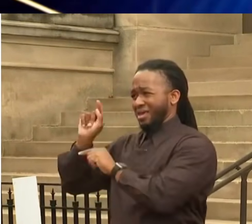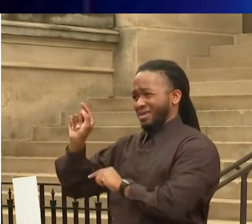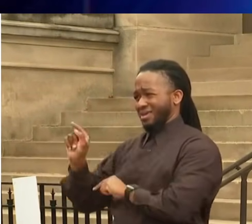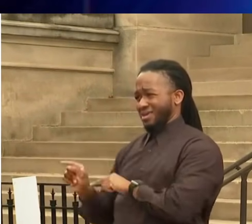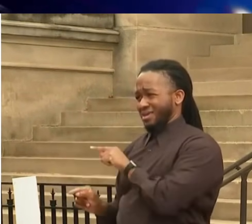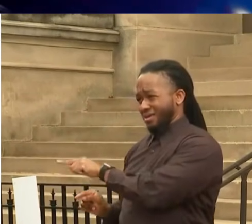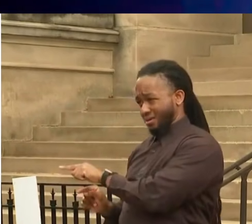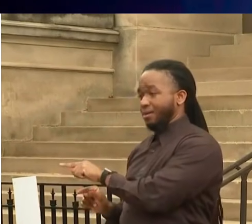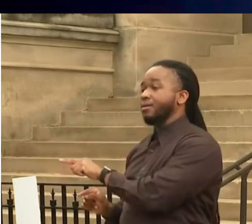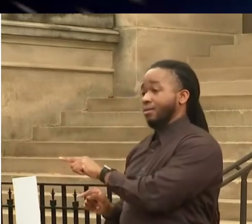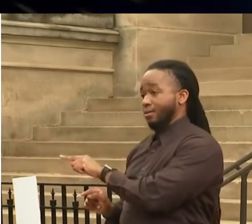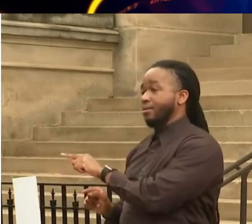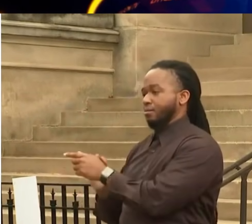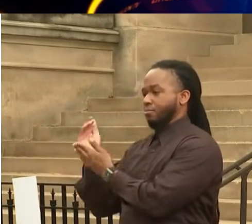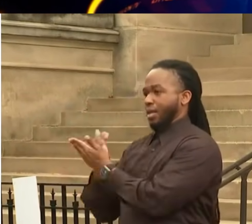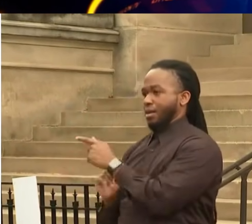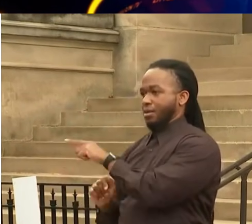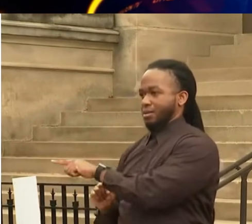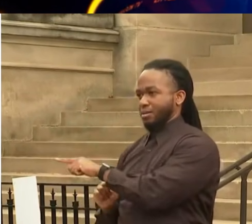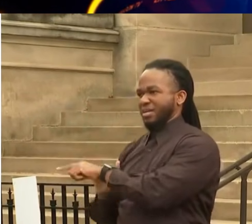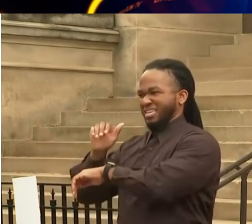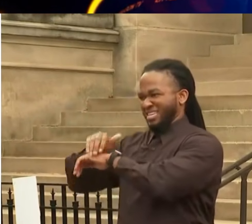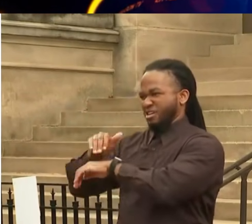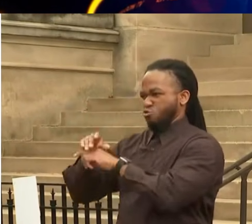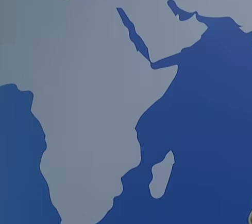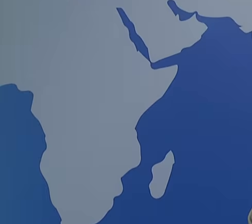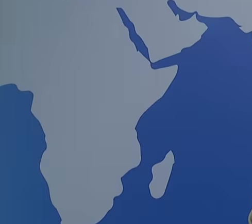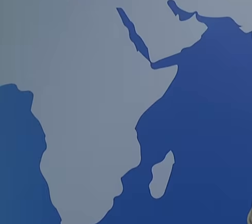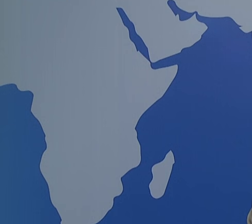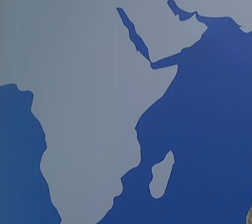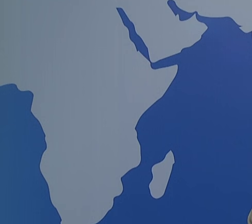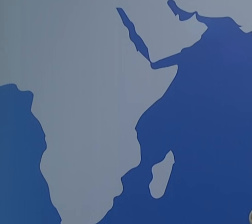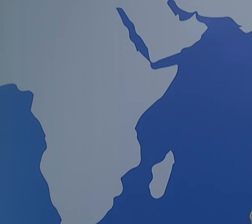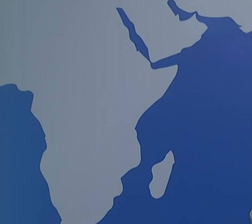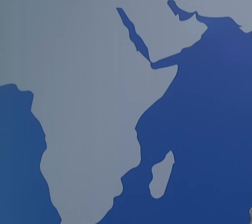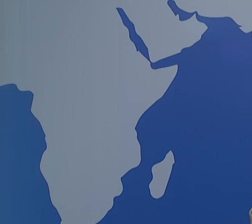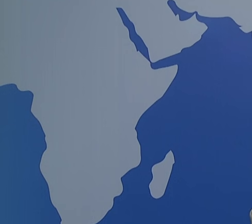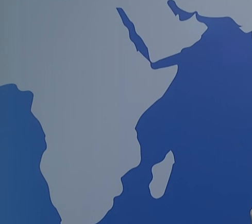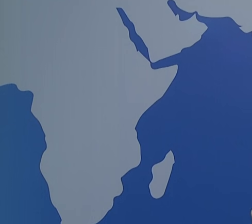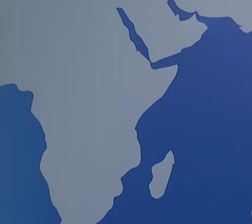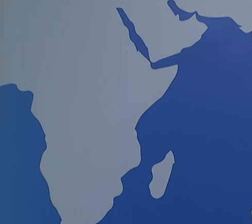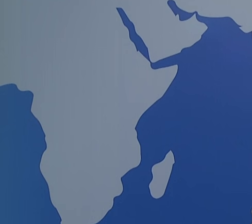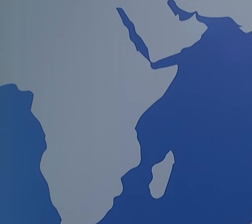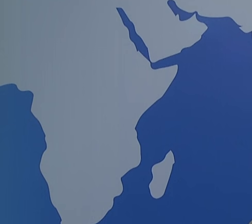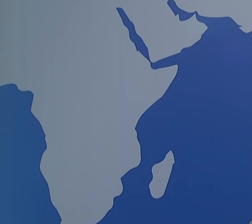thiết. Đảng Cộng Hòa cho biết họ chờ cho đến khi nào các vị